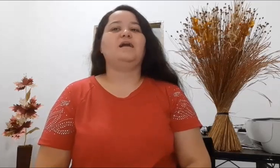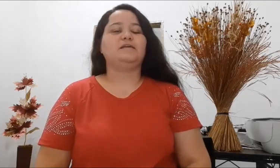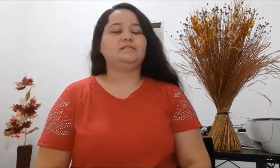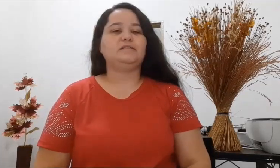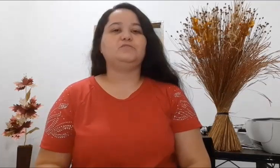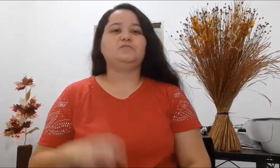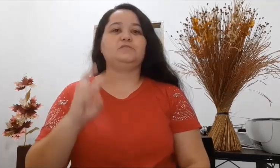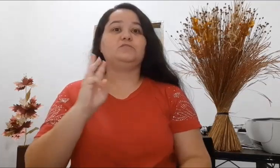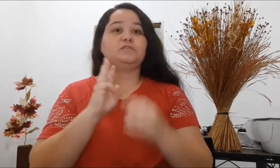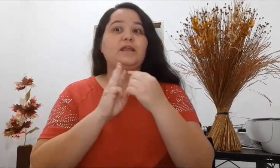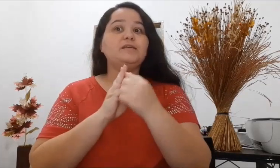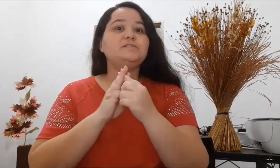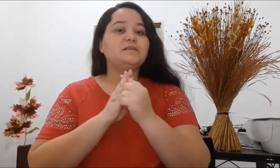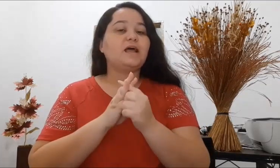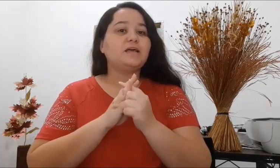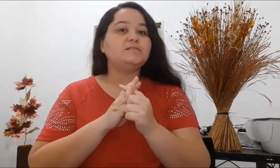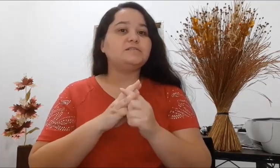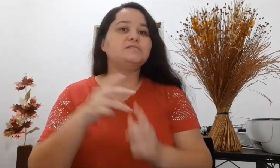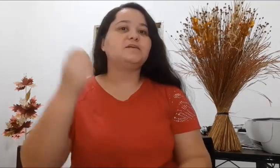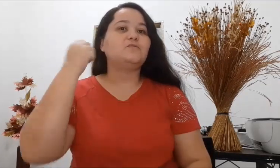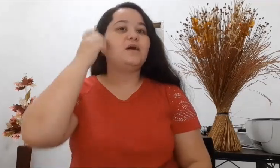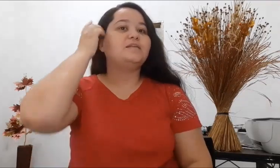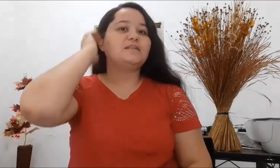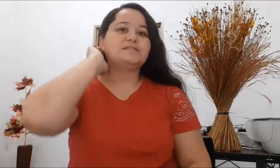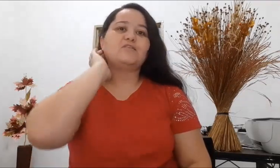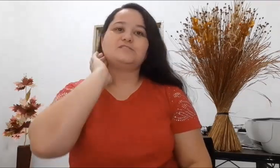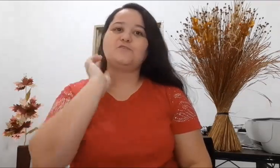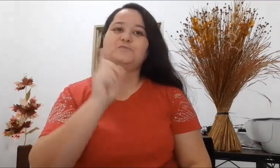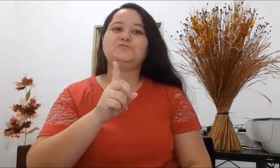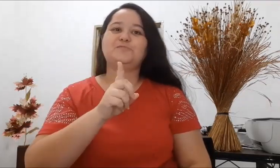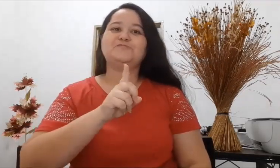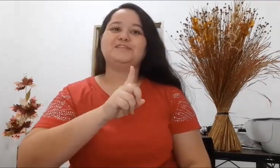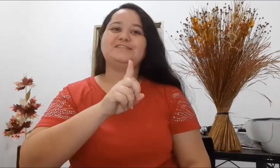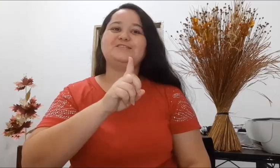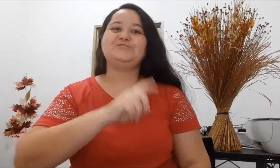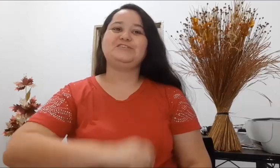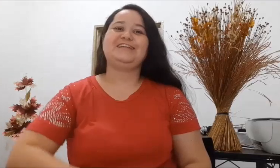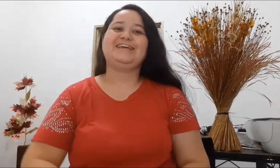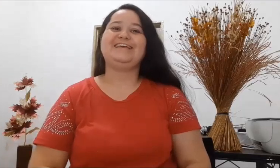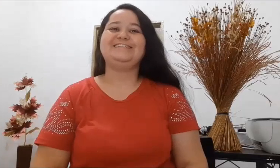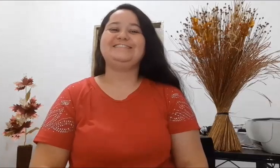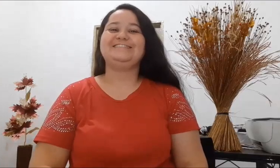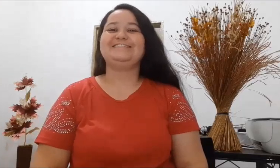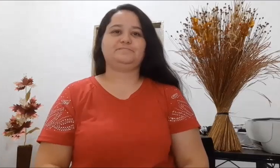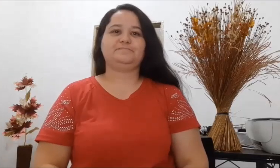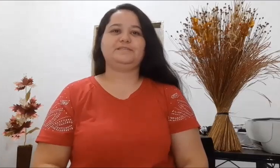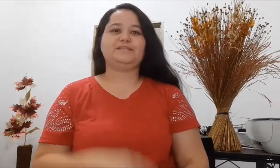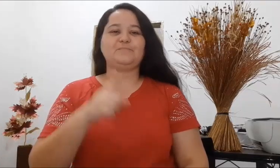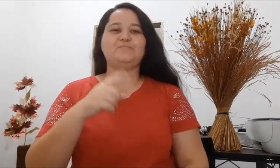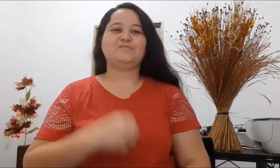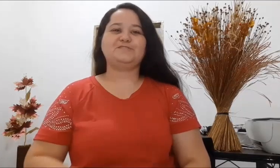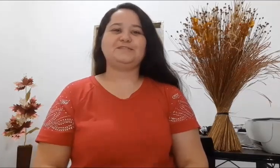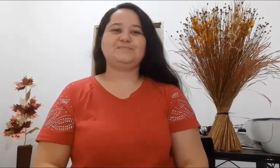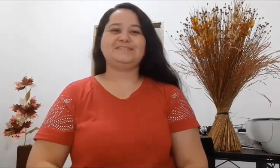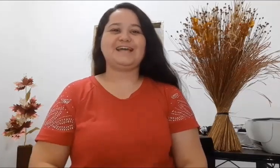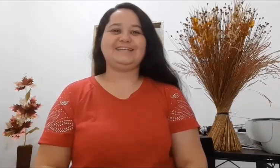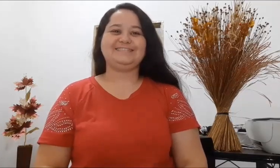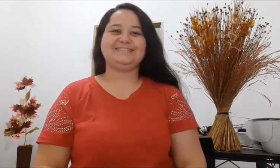Aqui tem três sinais que são das aulas que eu pedi para vocês assistirem, hein? Tempo para vocês pensarem.